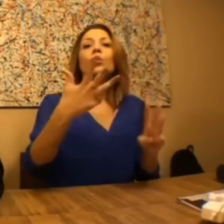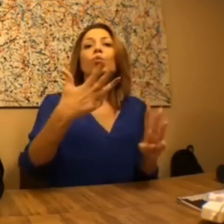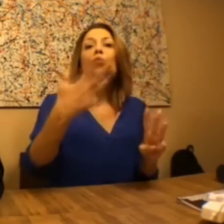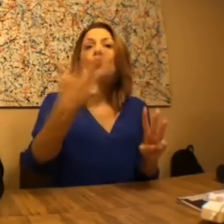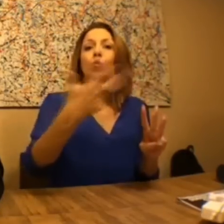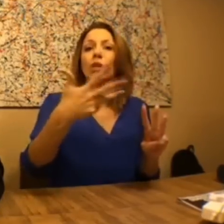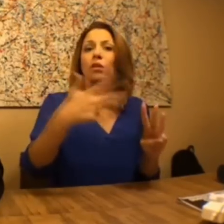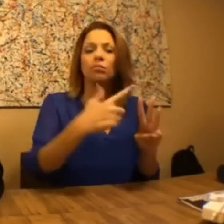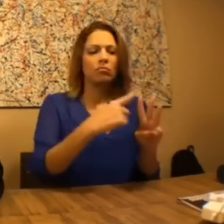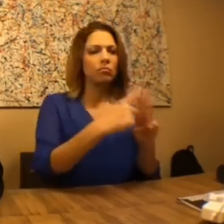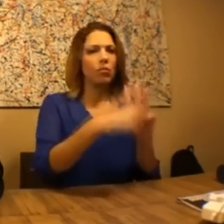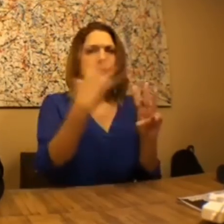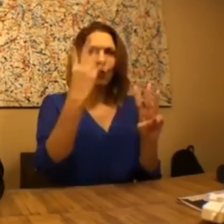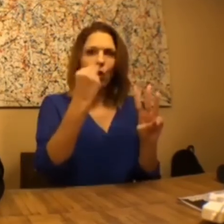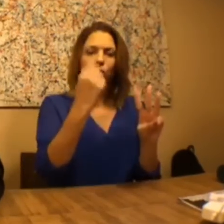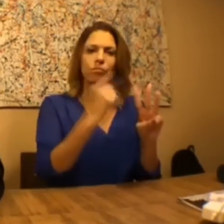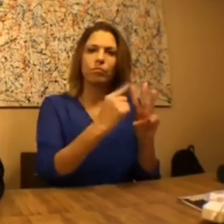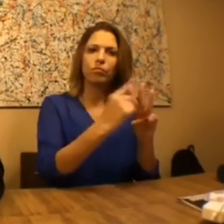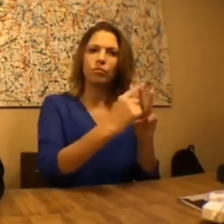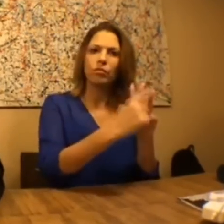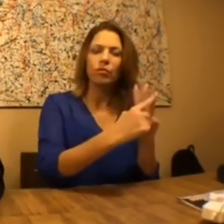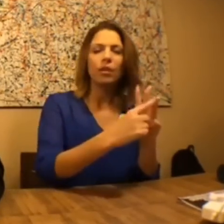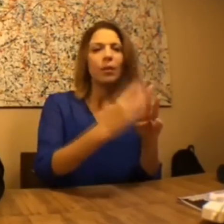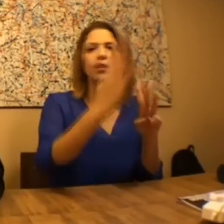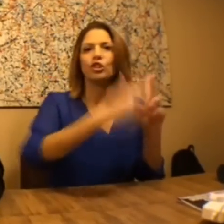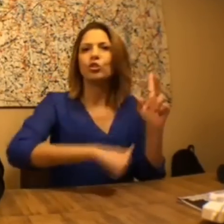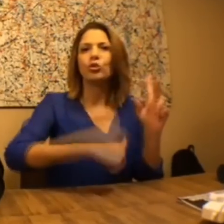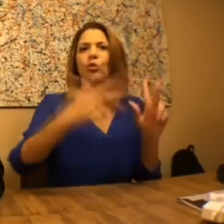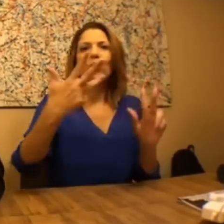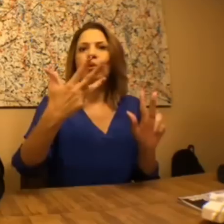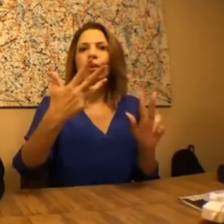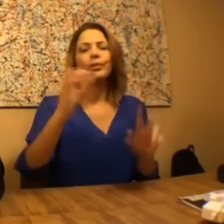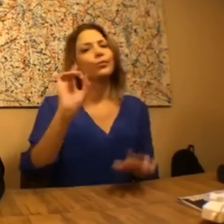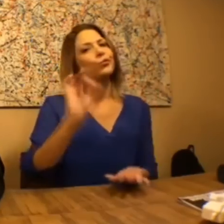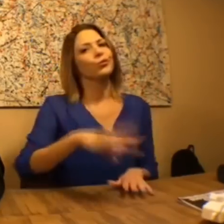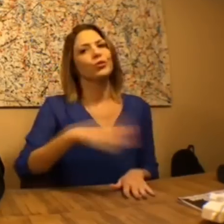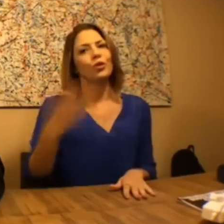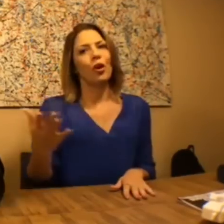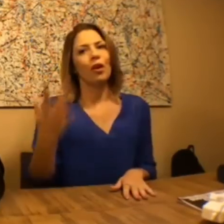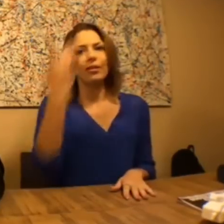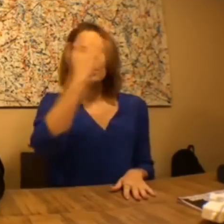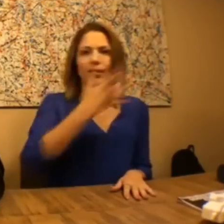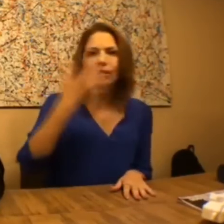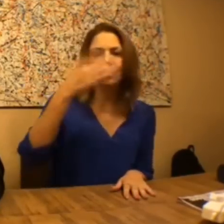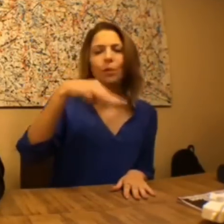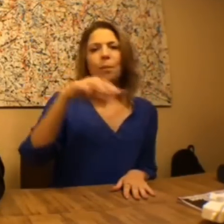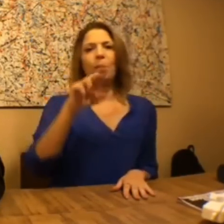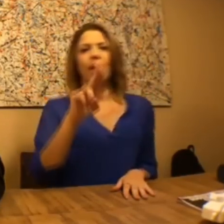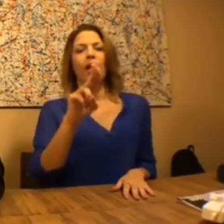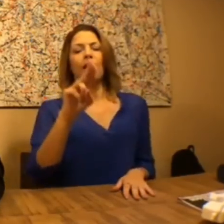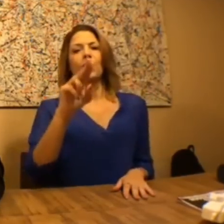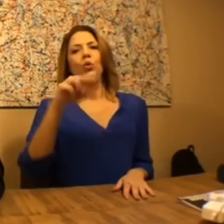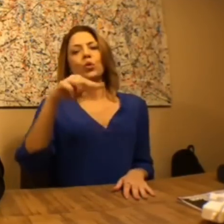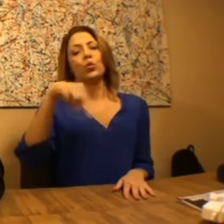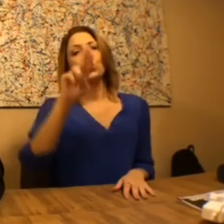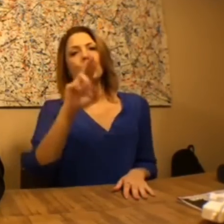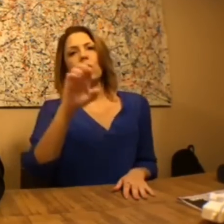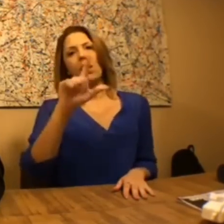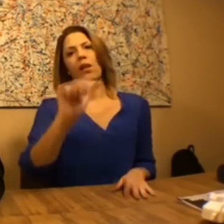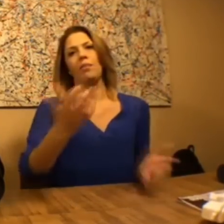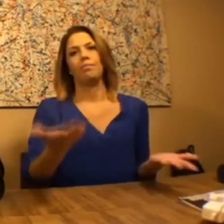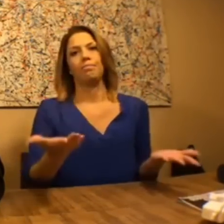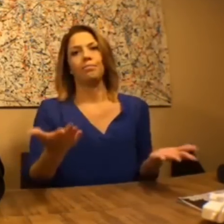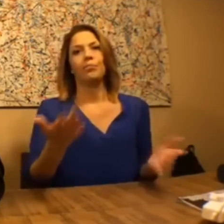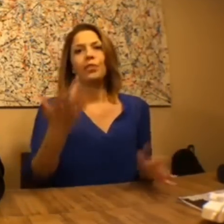apenas ele agora e Manuela Dávila. E tava no slogan, né? Haddad é Lula.